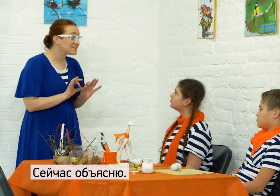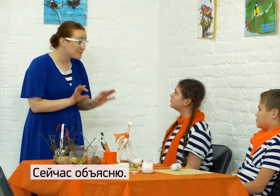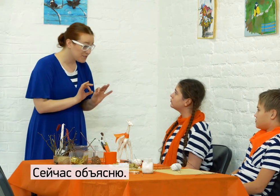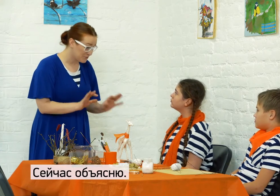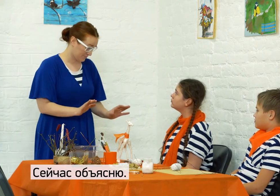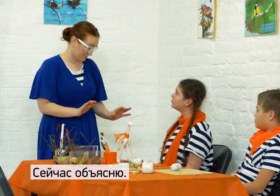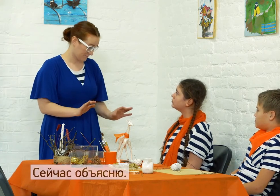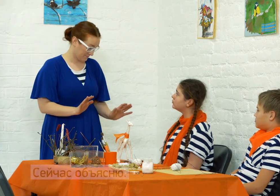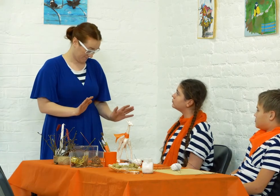Сейчас объясню.